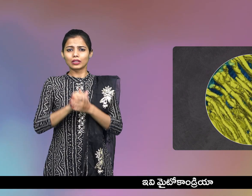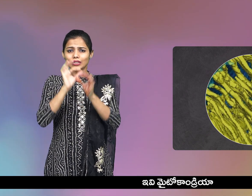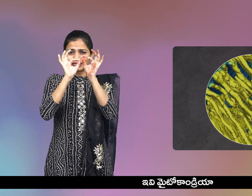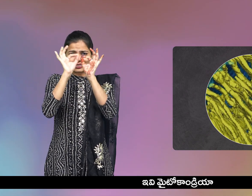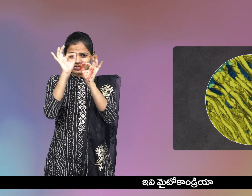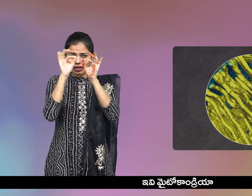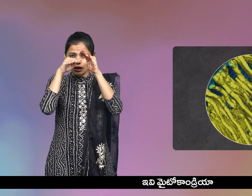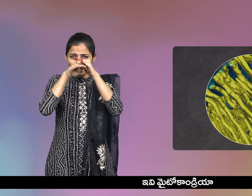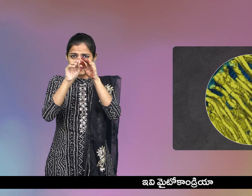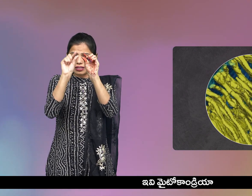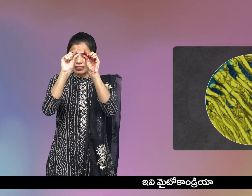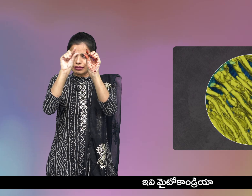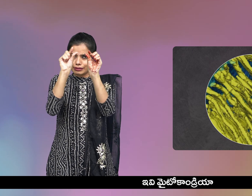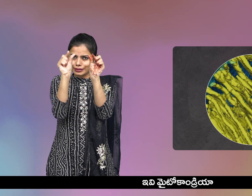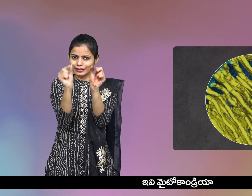ఇది మైటోకాండ్రియా.